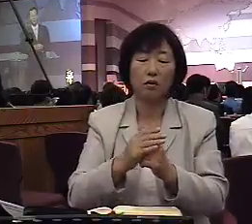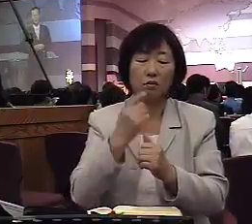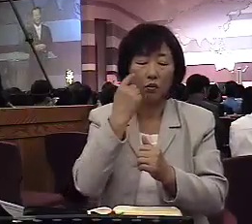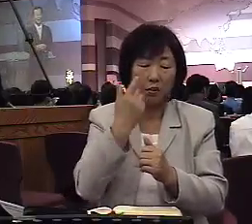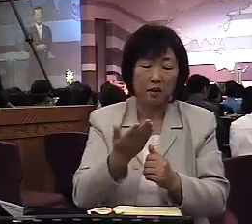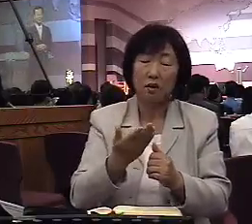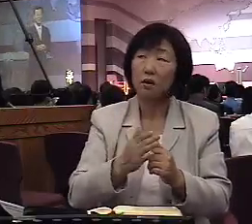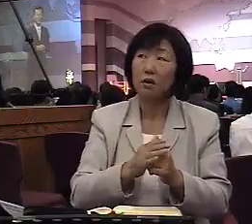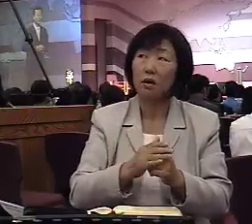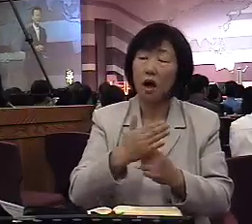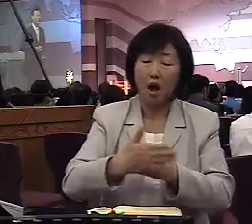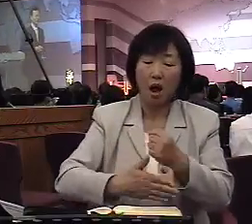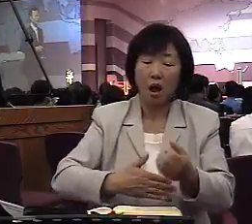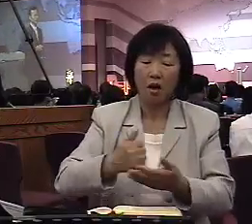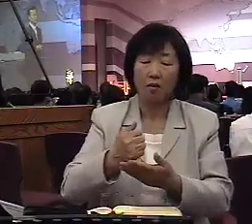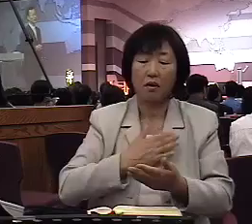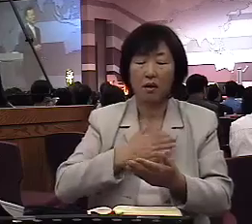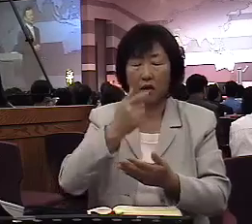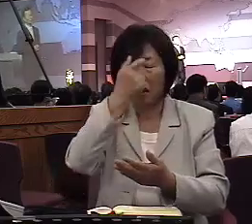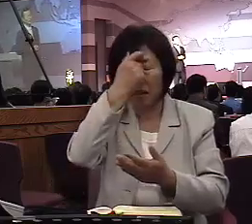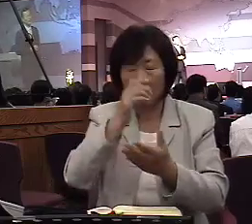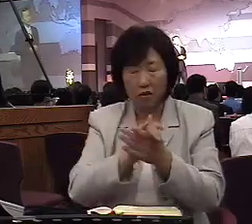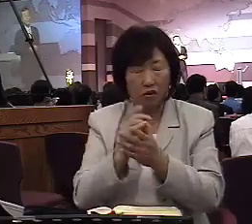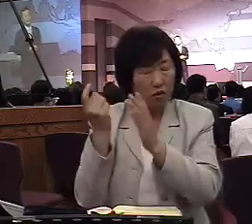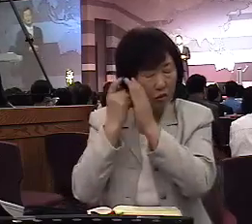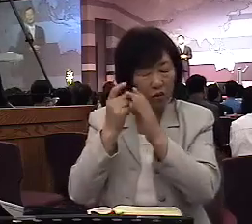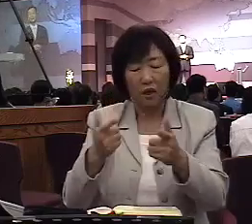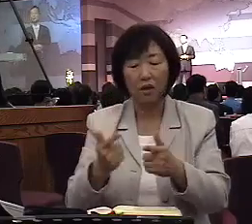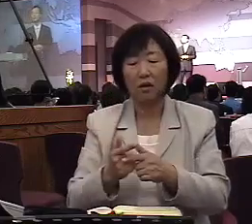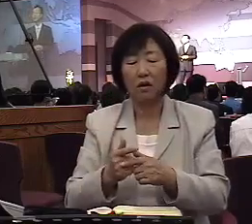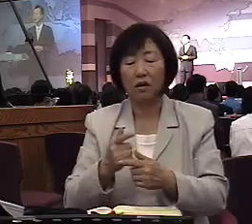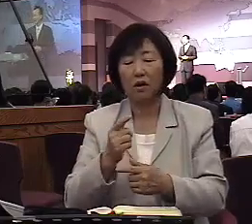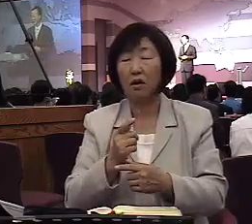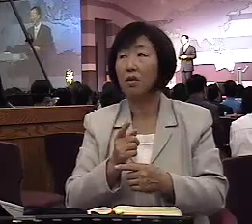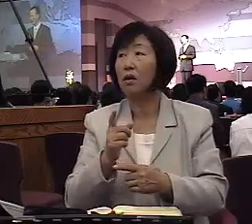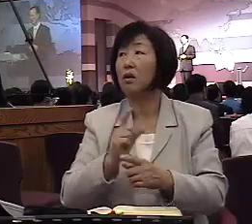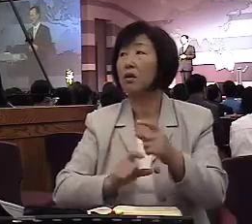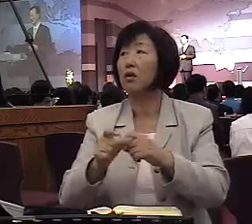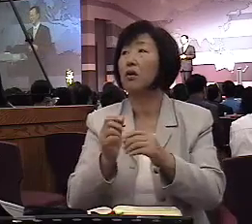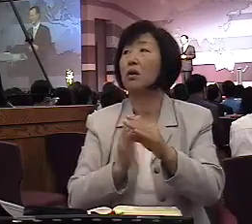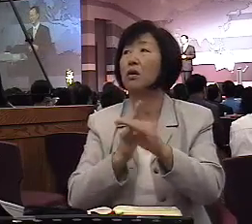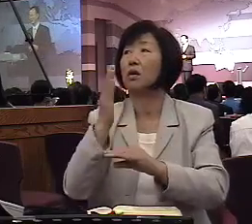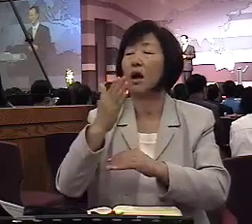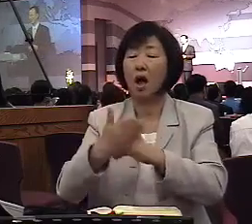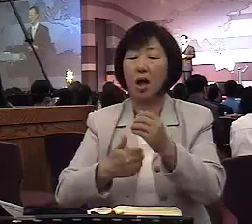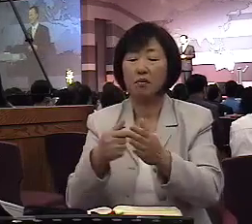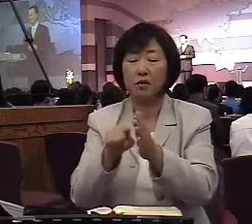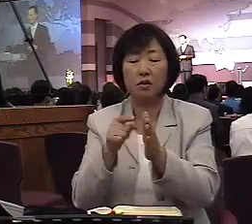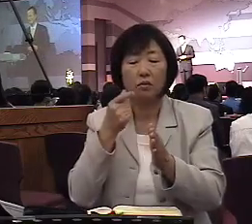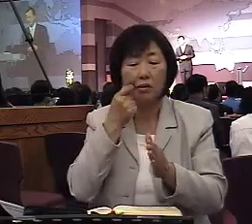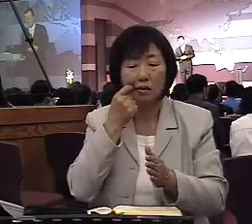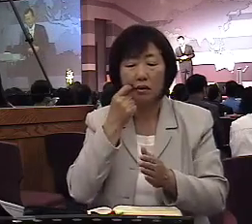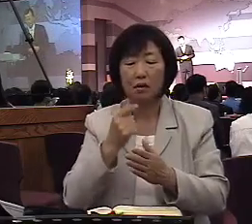해요. 하나님이 내 기도를 들어주시지 않아서 더 이상 하나님을 못 믿겠다고 말을 하더라고요.